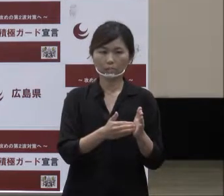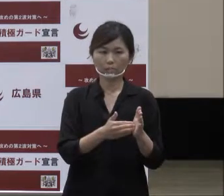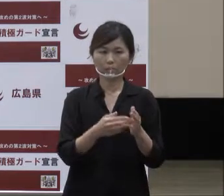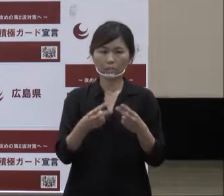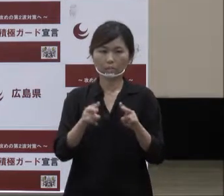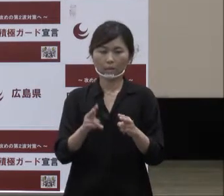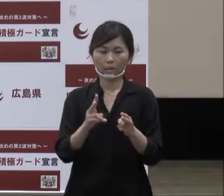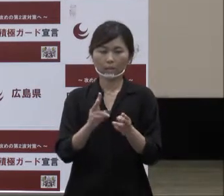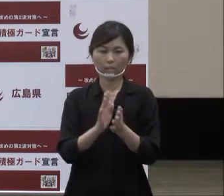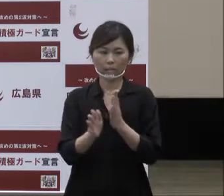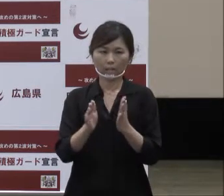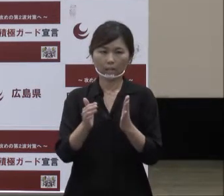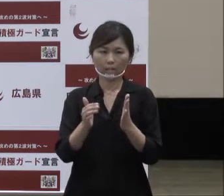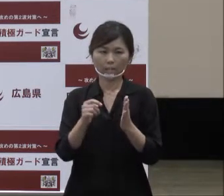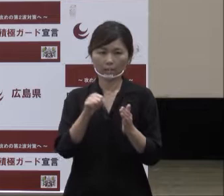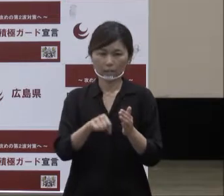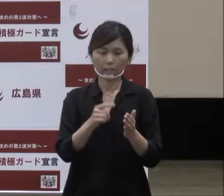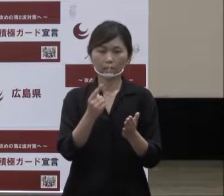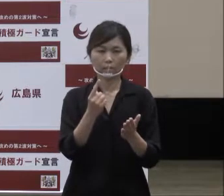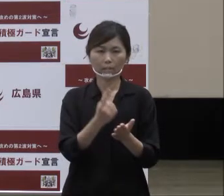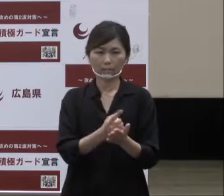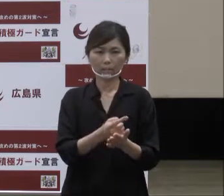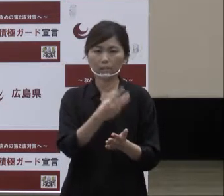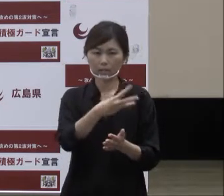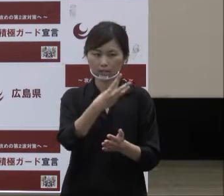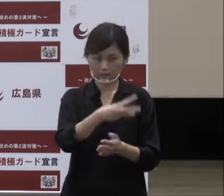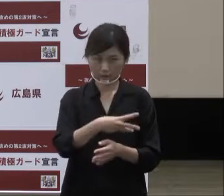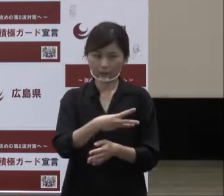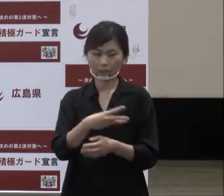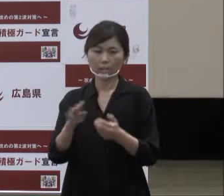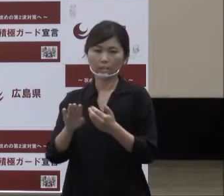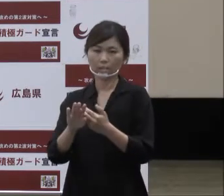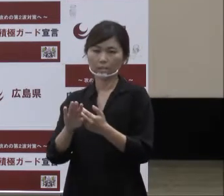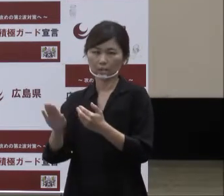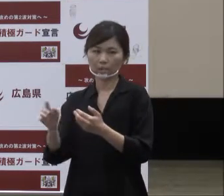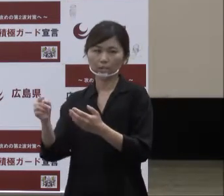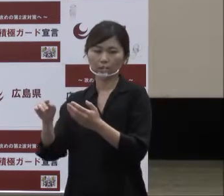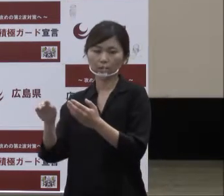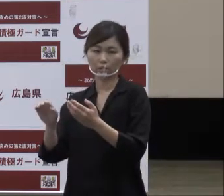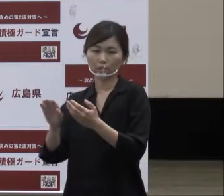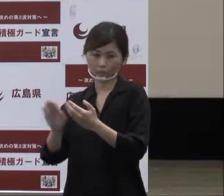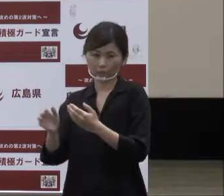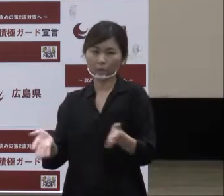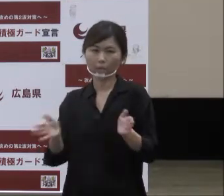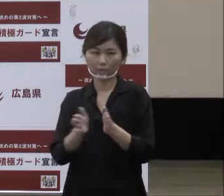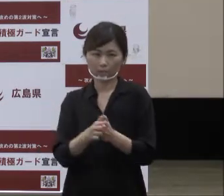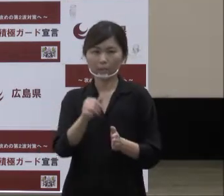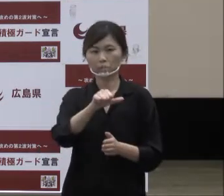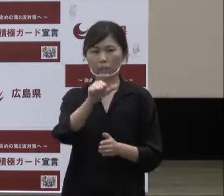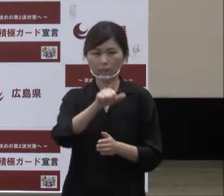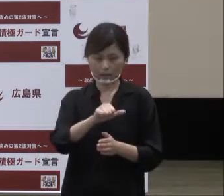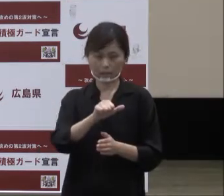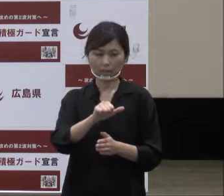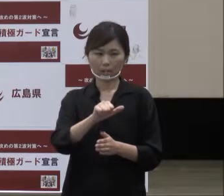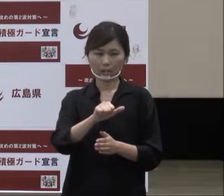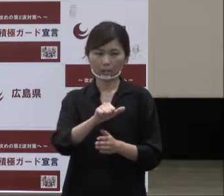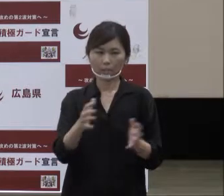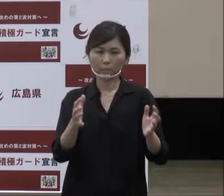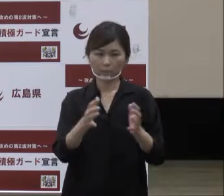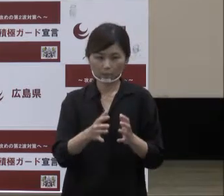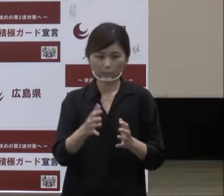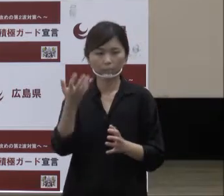件、これは県外も含めると5700件になりますけれども、そういう調達ができるということがですね、見